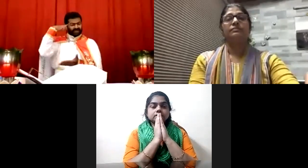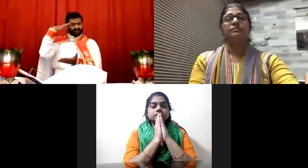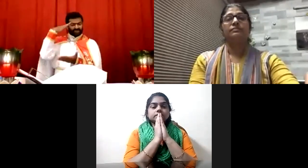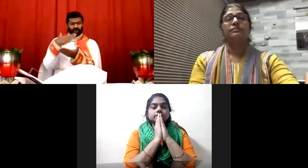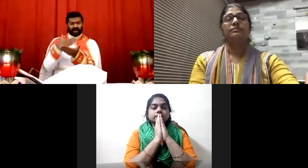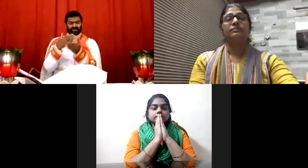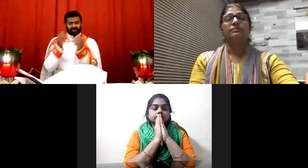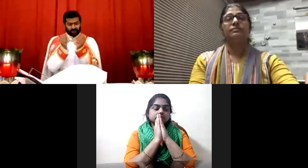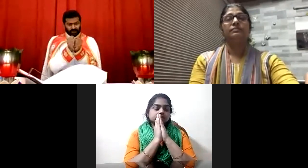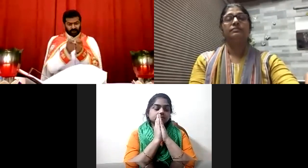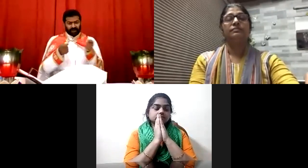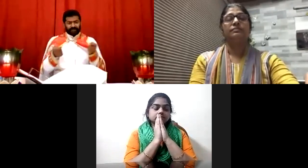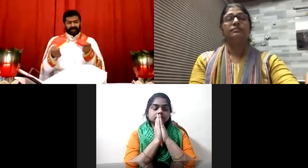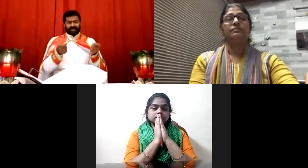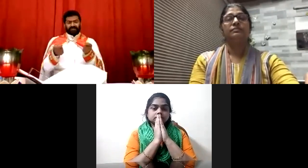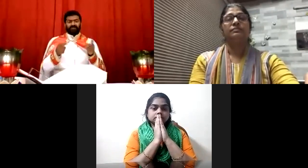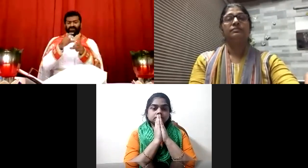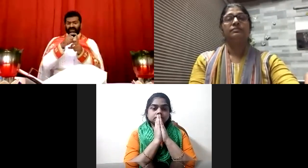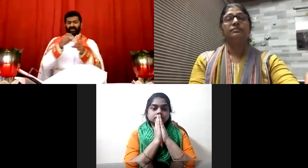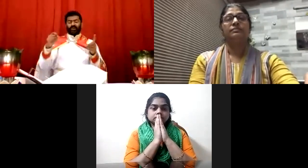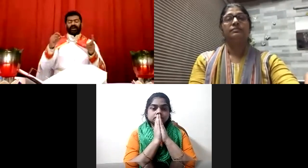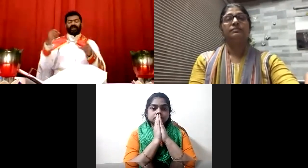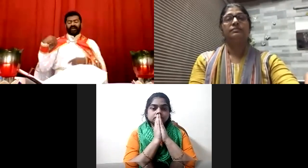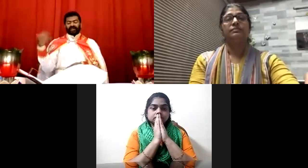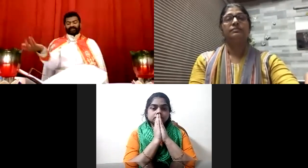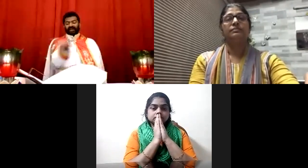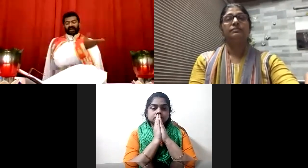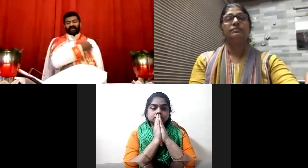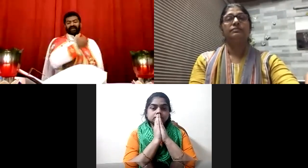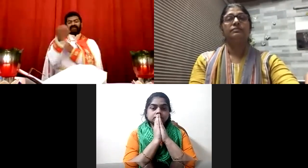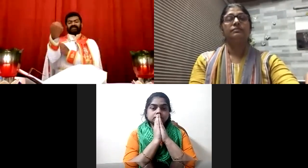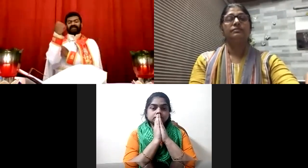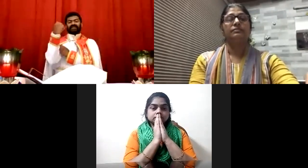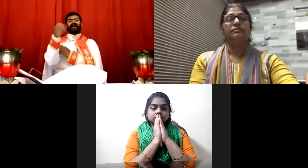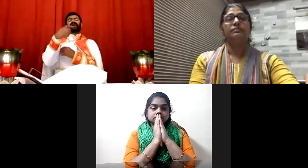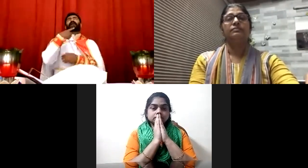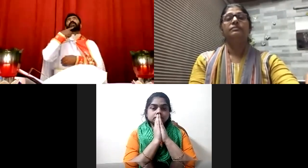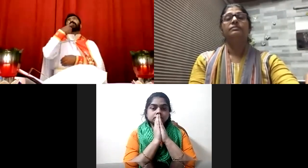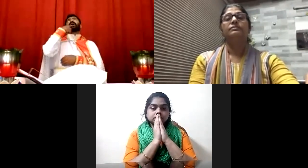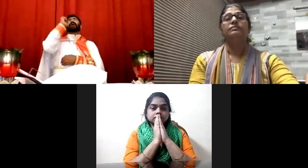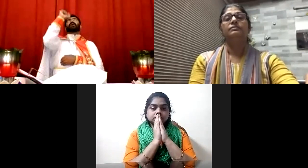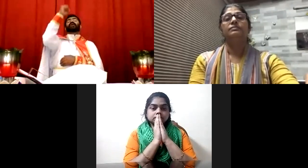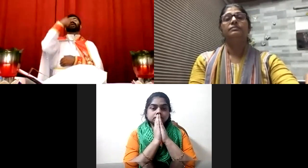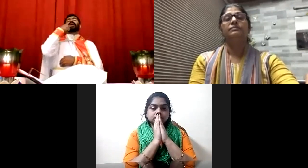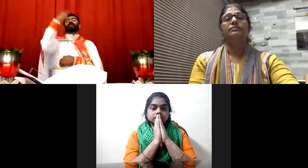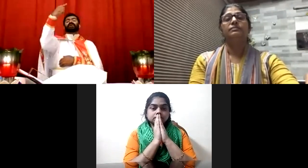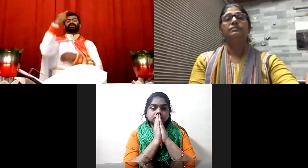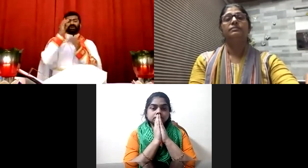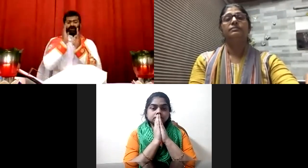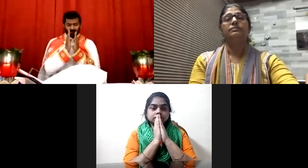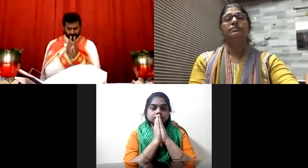ഉറച്ച വിശ്വാസത്തോടും കൂടെ പരികർമ്മം ചെയ്യുവാൻ ഞങ്ങളെ ശക്തരാക്കണമെന്ന് അങ്ങയോട്